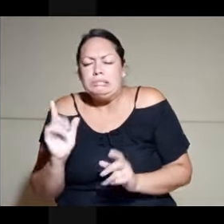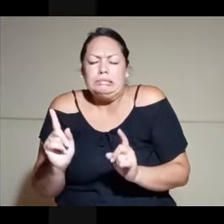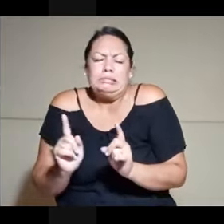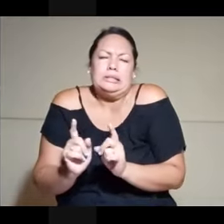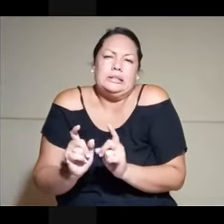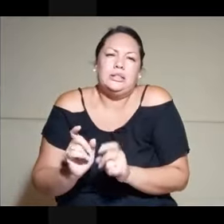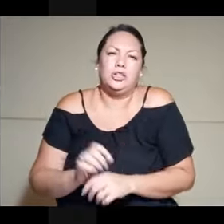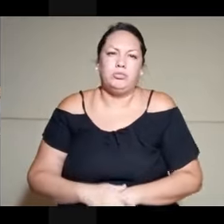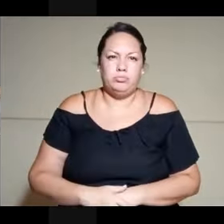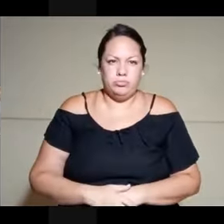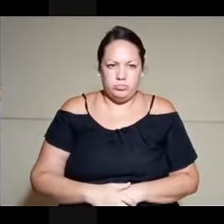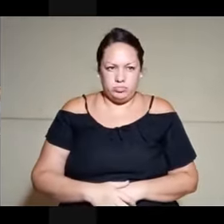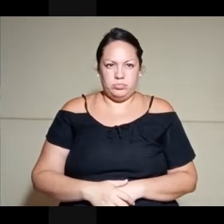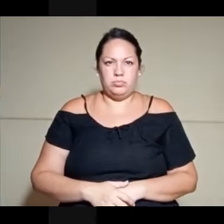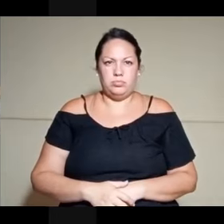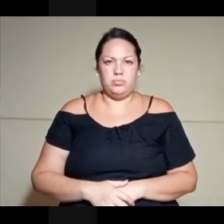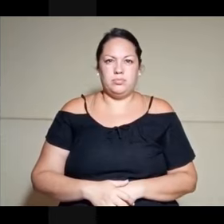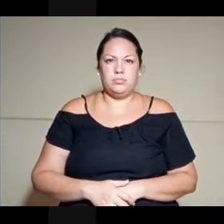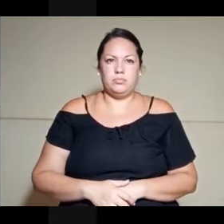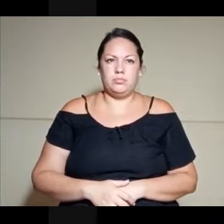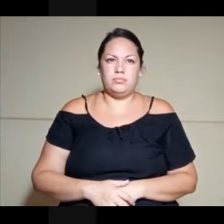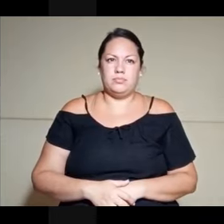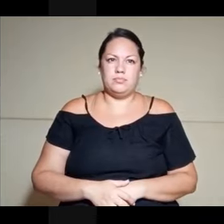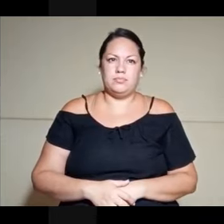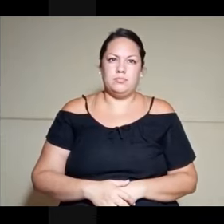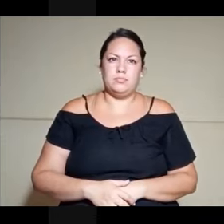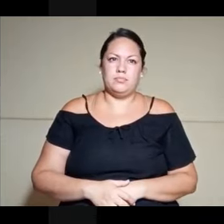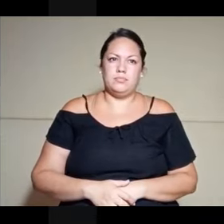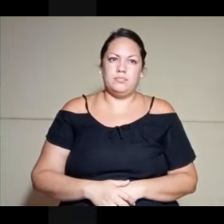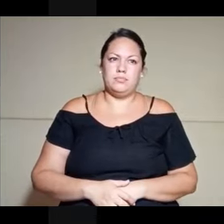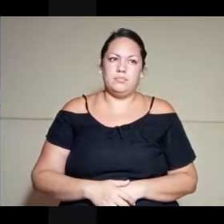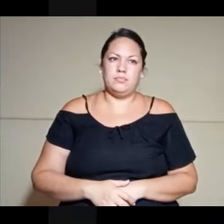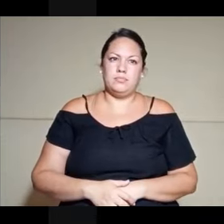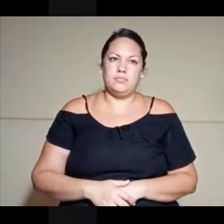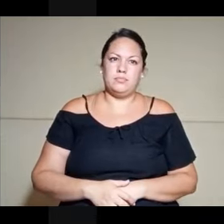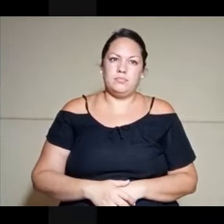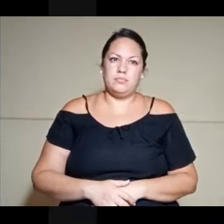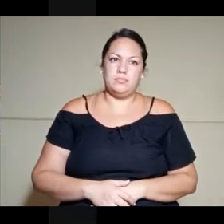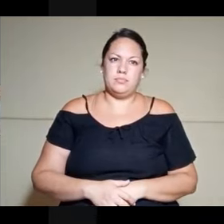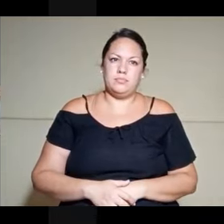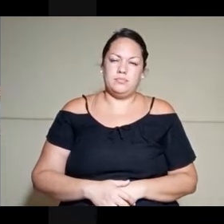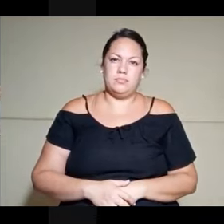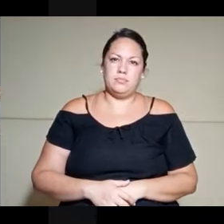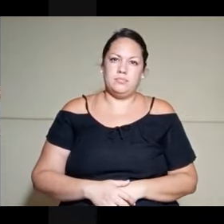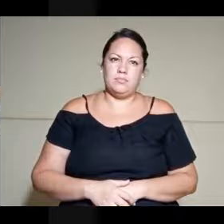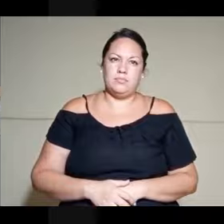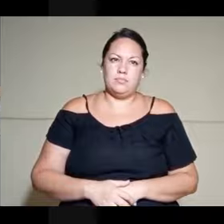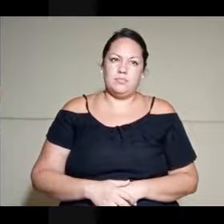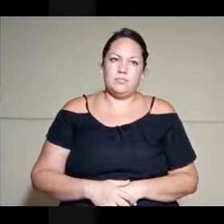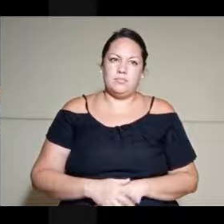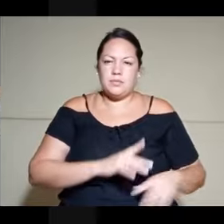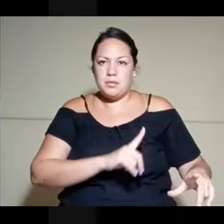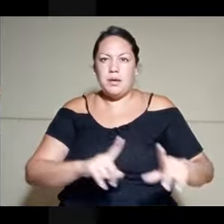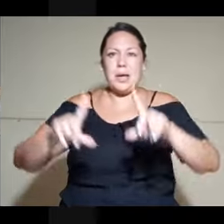¿Lo ven o no? No, Sí, no. se ve, profe. Sí. Sí. Sí, profe. ¿Se ve o